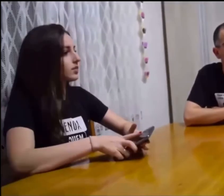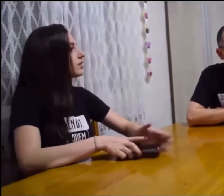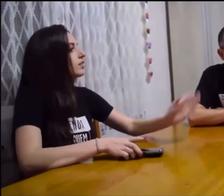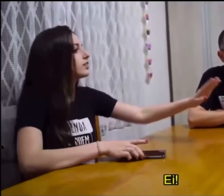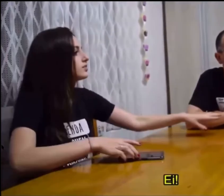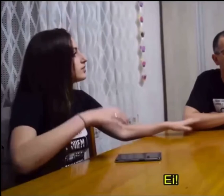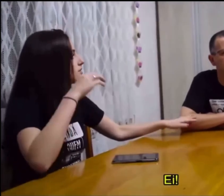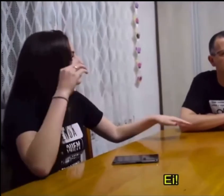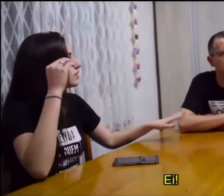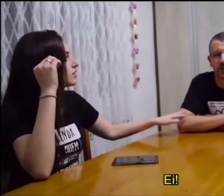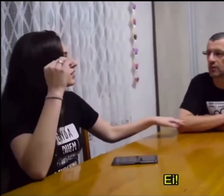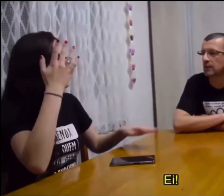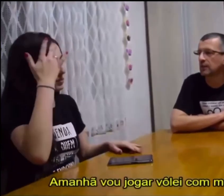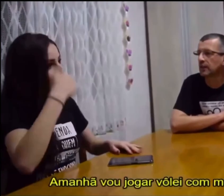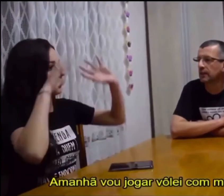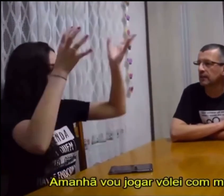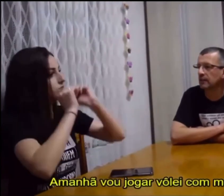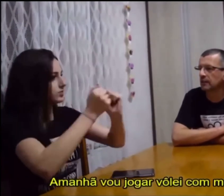Sim, ai, ela tá.